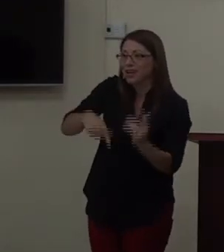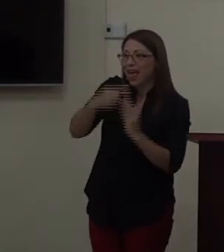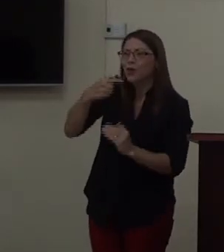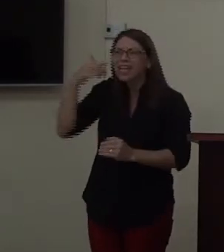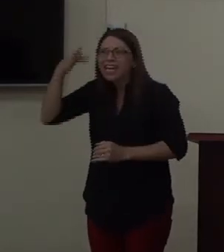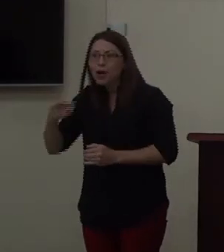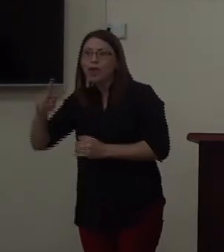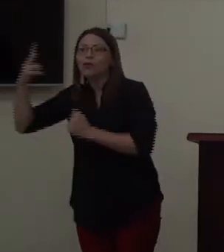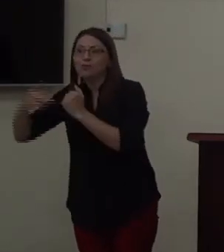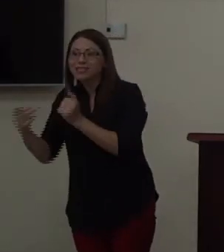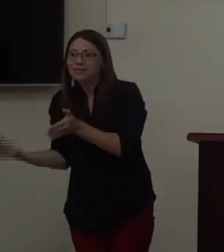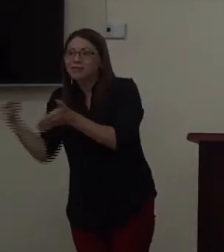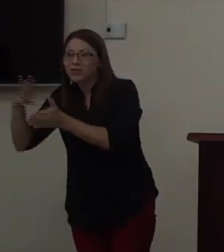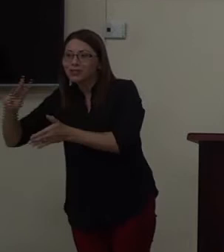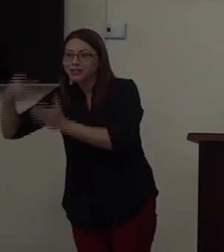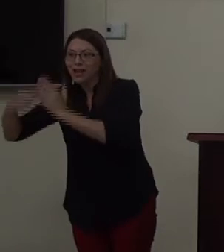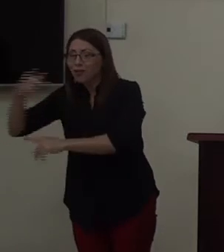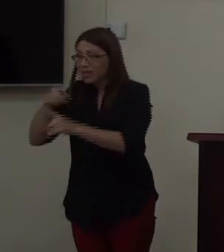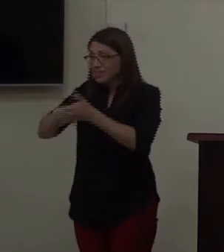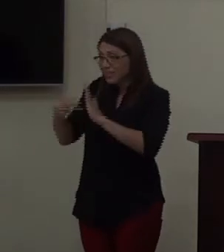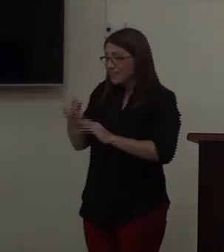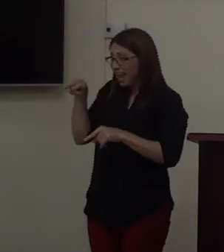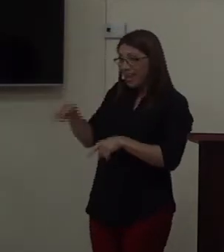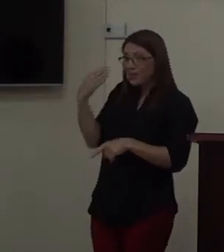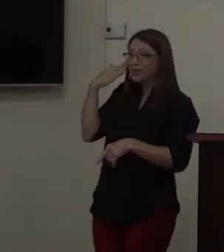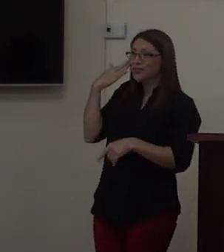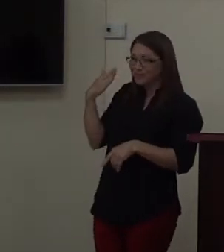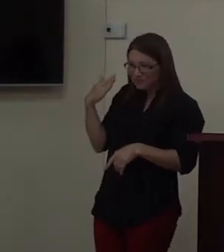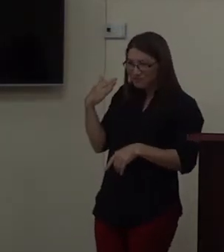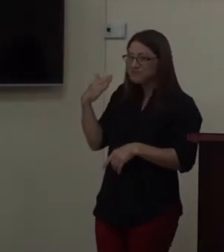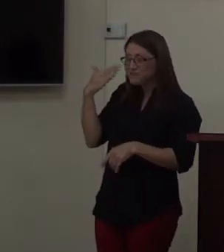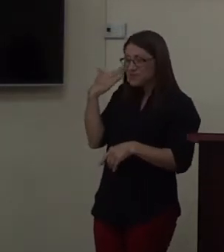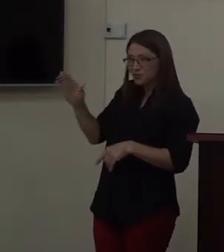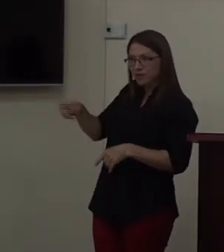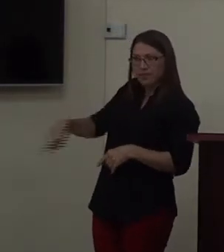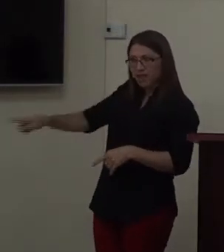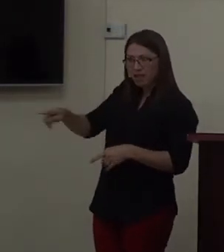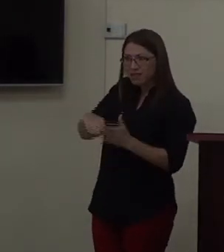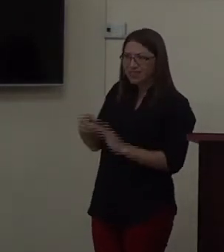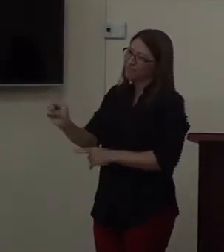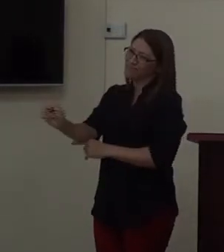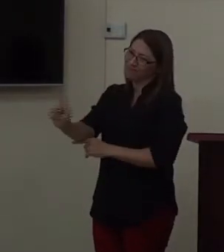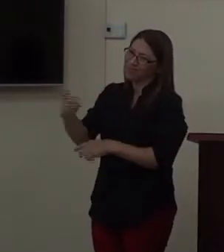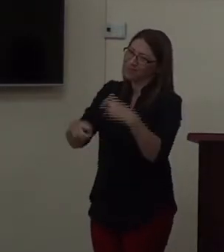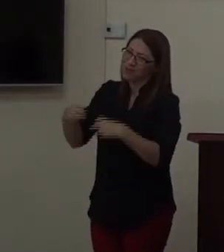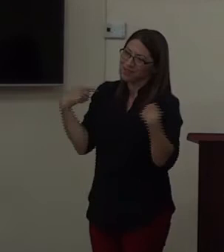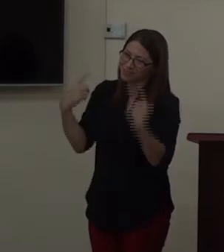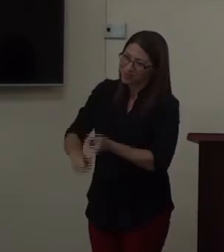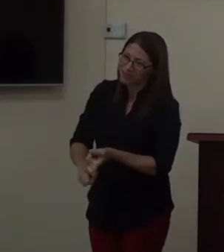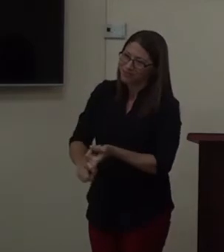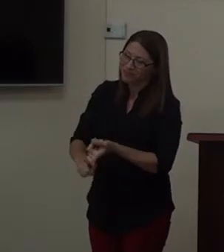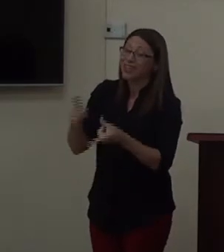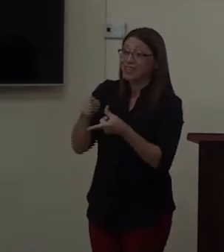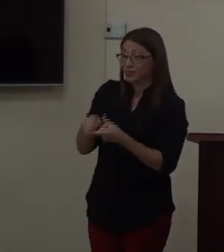porque no, o sea, no es porque no sabía, no era un problema cognitivo reconocer, sino el problema del español.